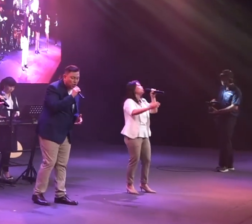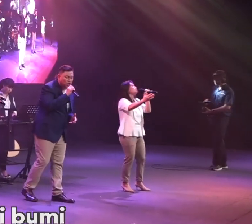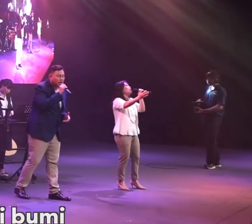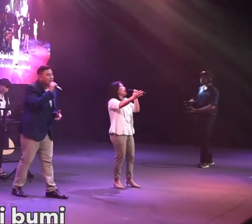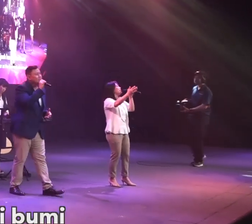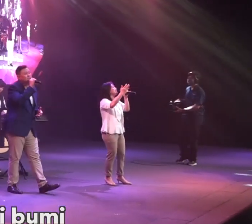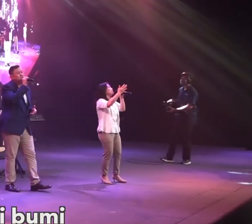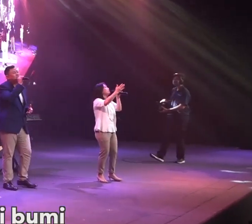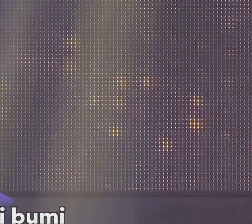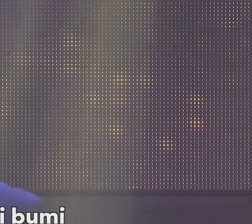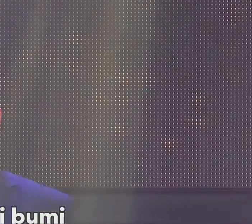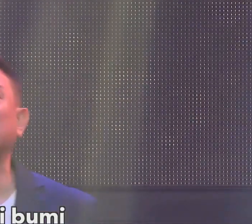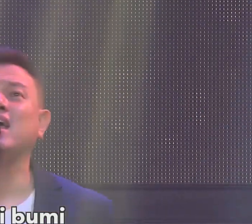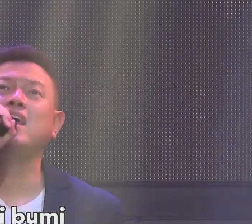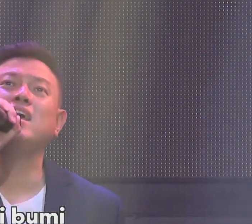Sejauh